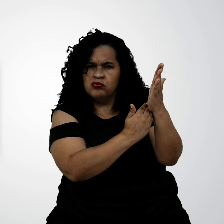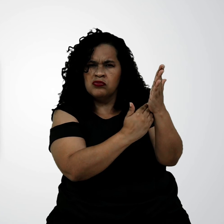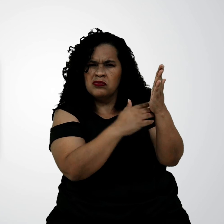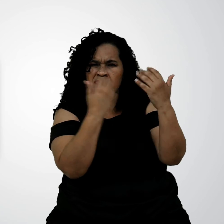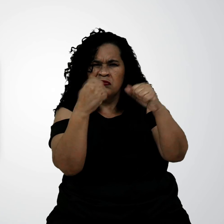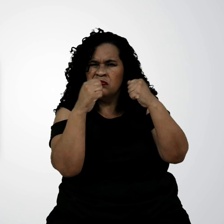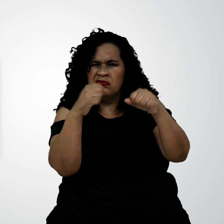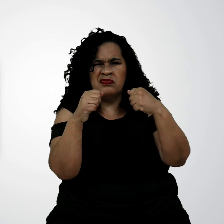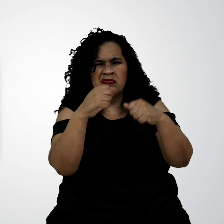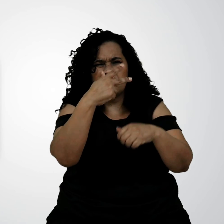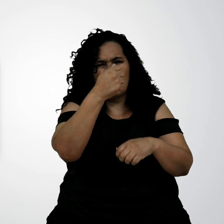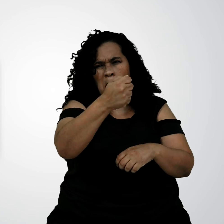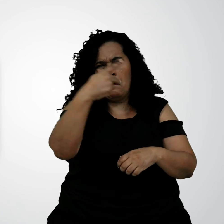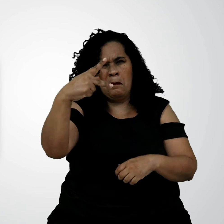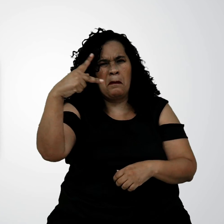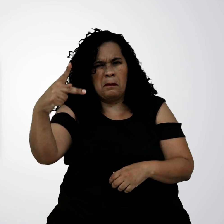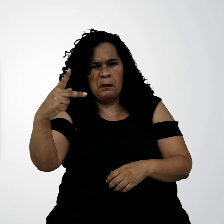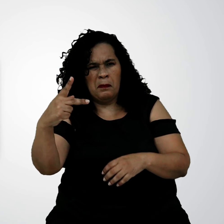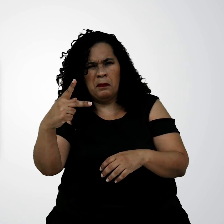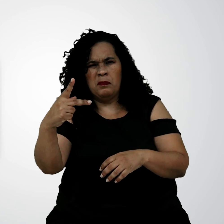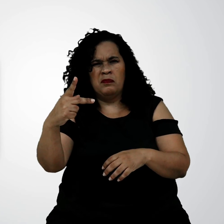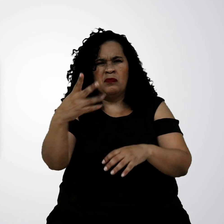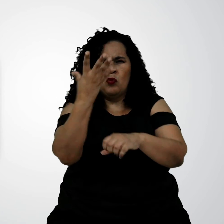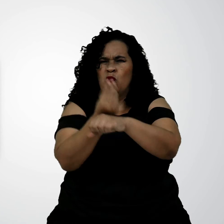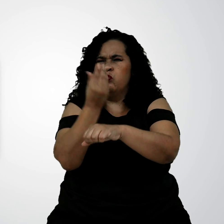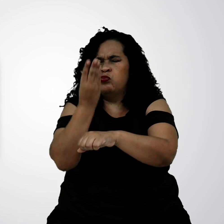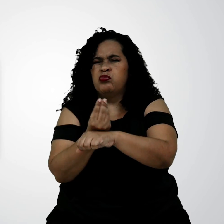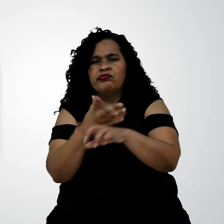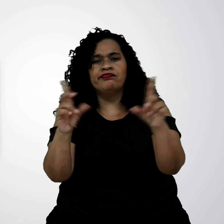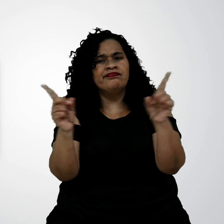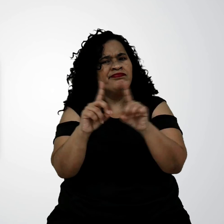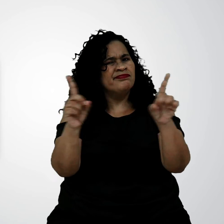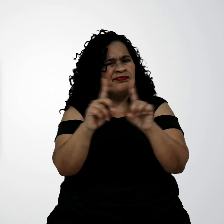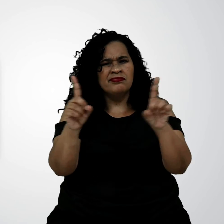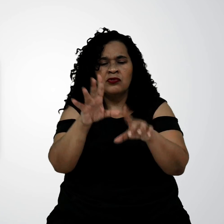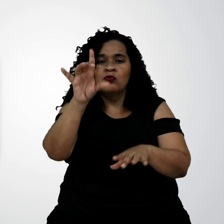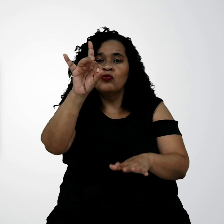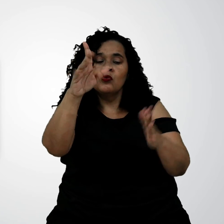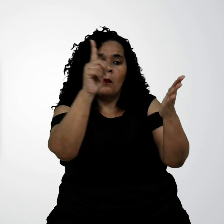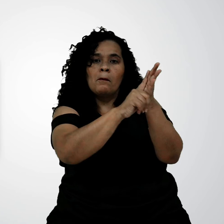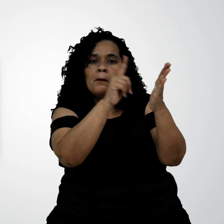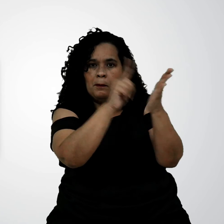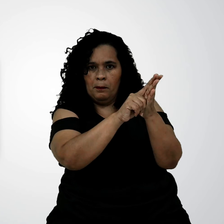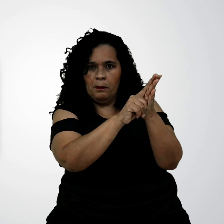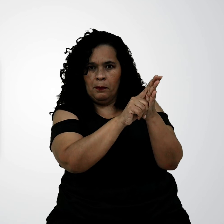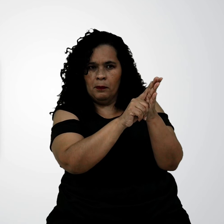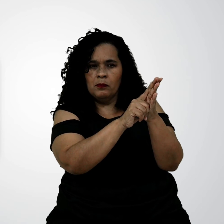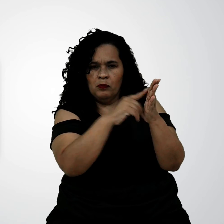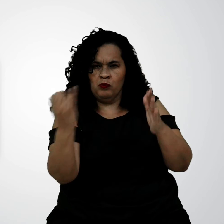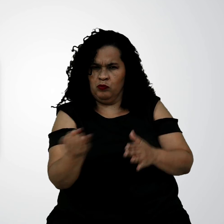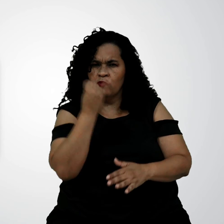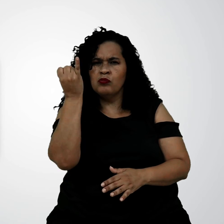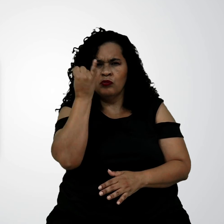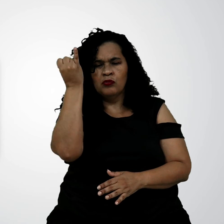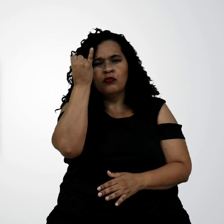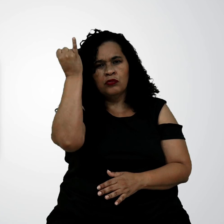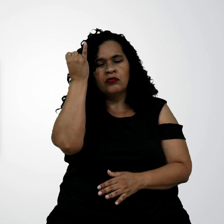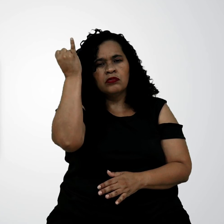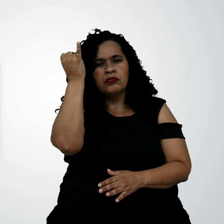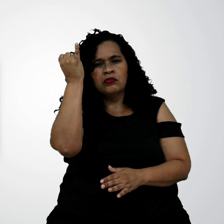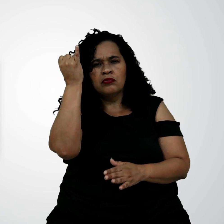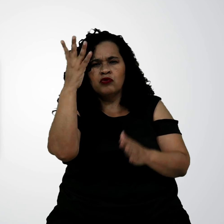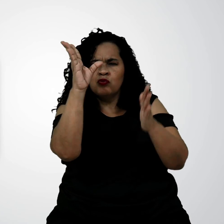complicado, não precisa agenda, não precisa uma folha de papel é suficiente. O importante é fazer, colocar